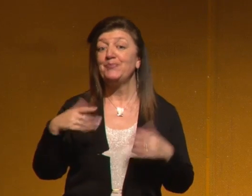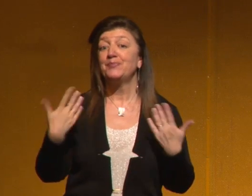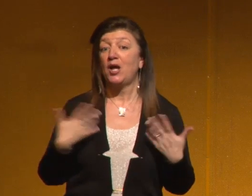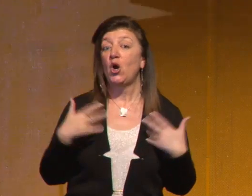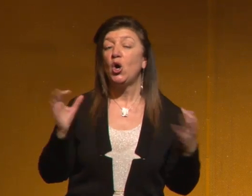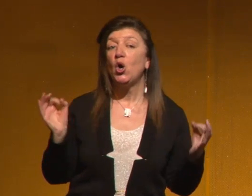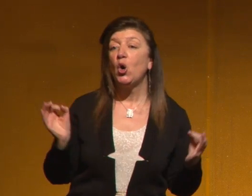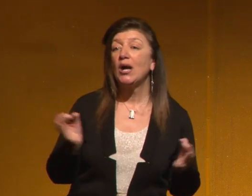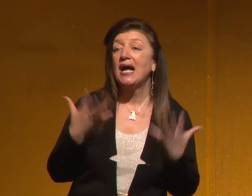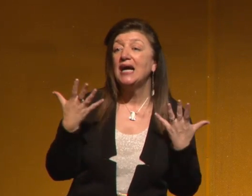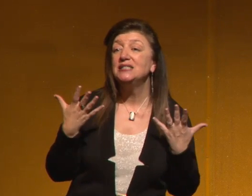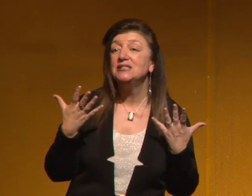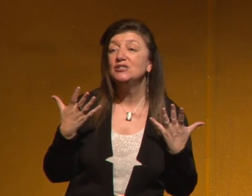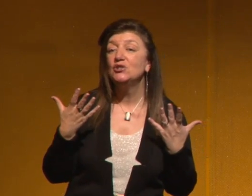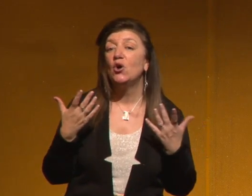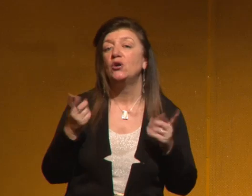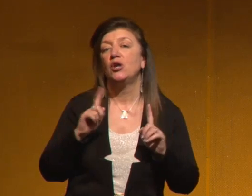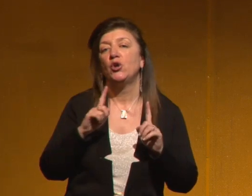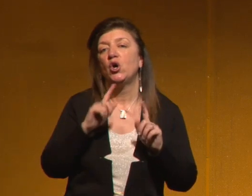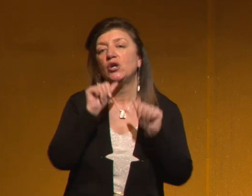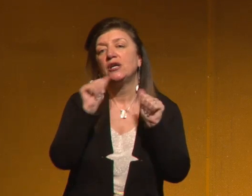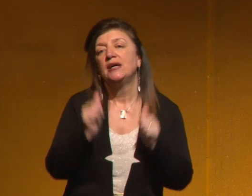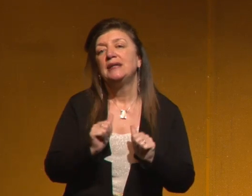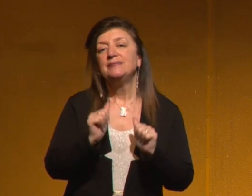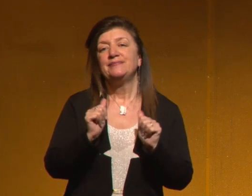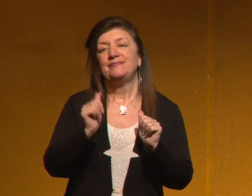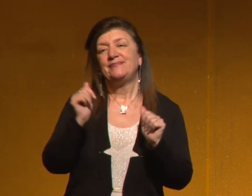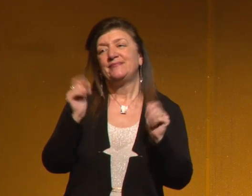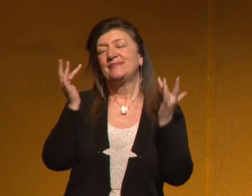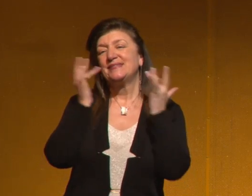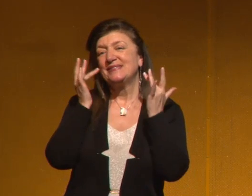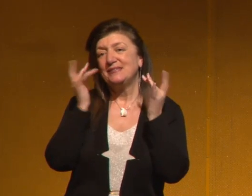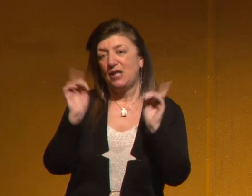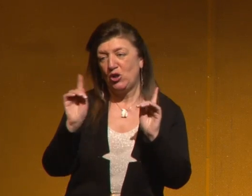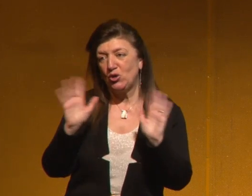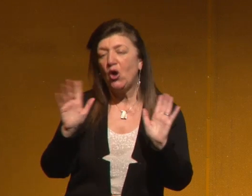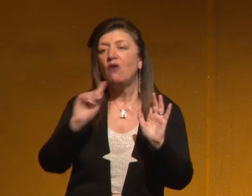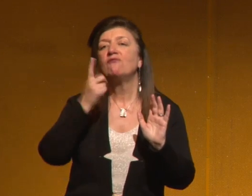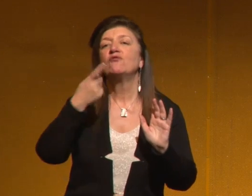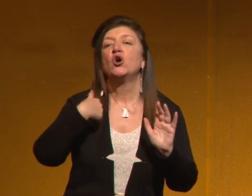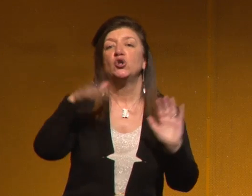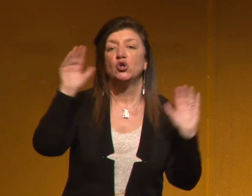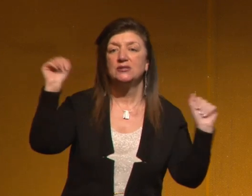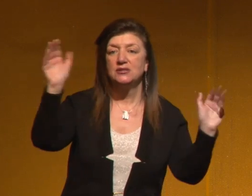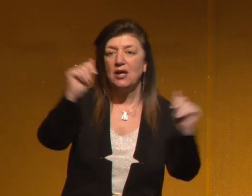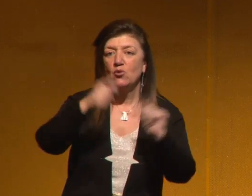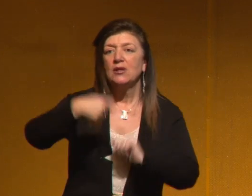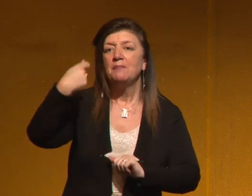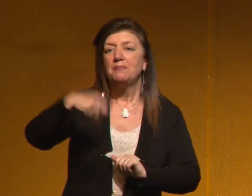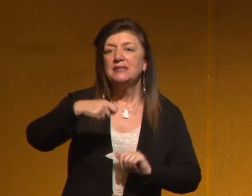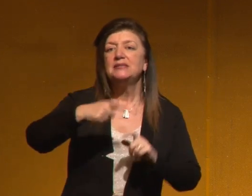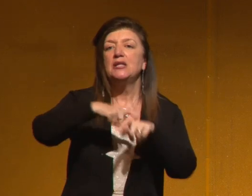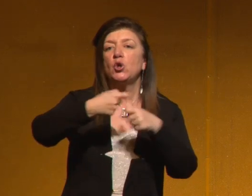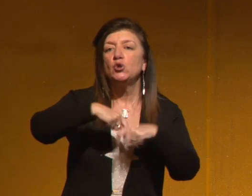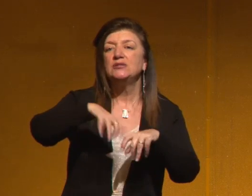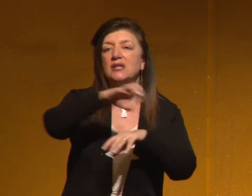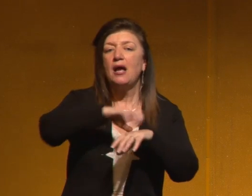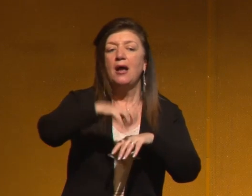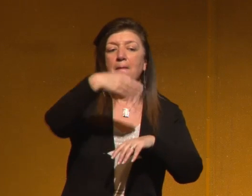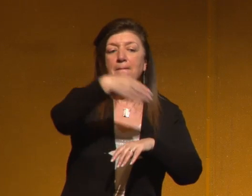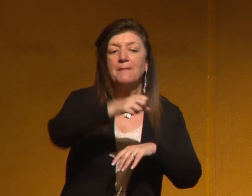non formale non rituale per salutare e ringraziare il presidente del consiglio regionale mauro laus e i consiglieri regionali